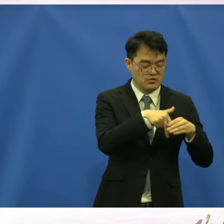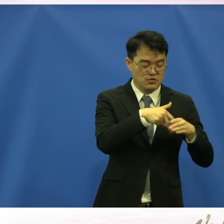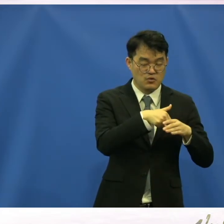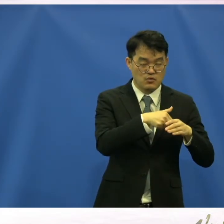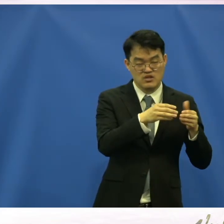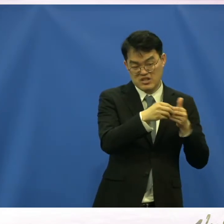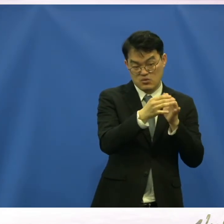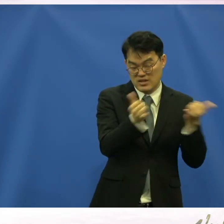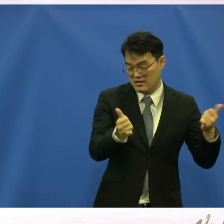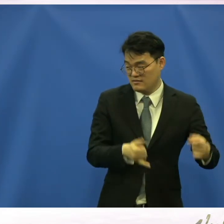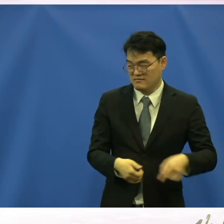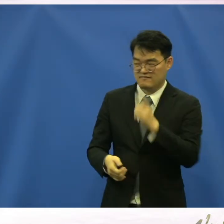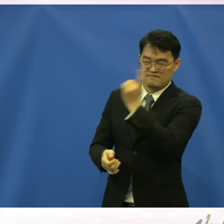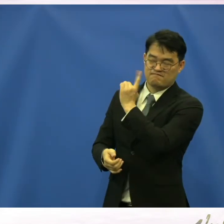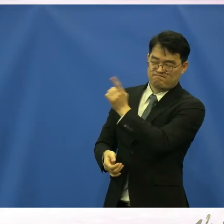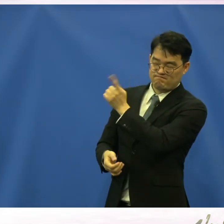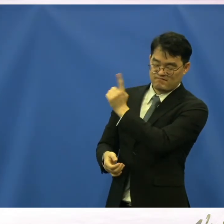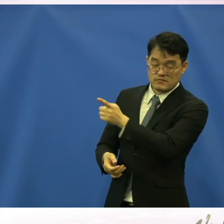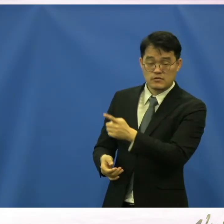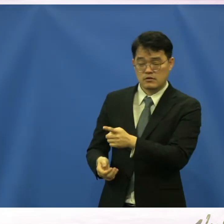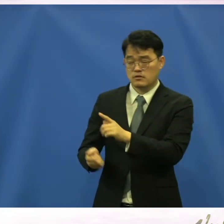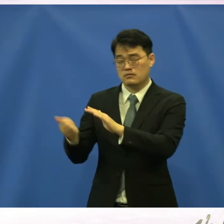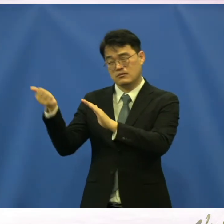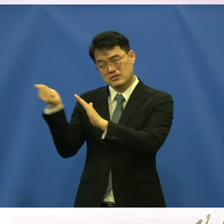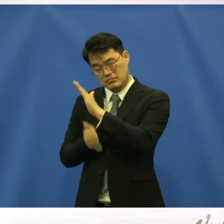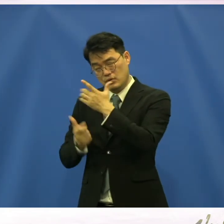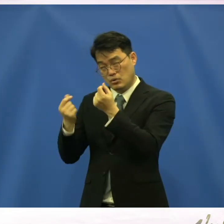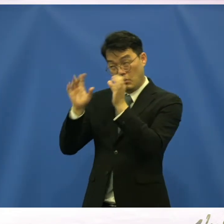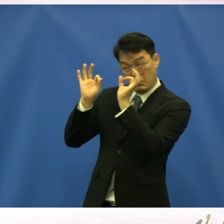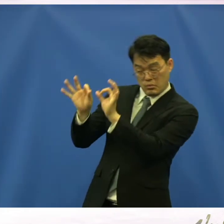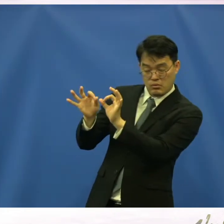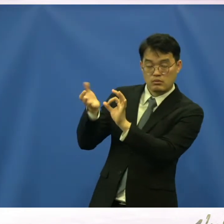있어요. 주님은 실패하신 것이 아닙니다.